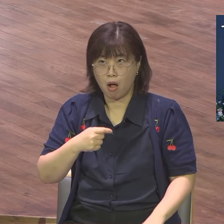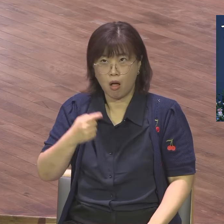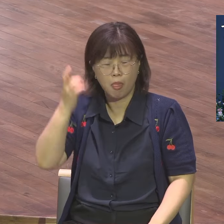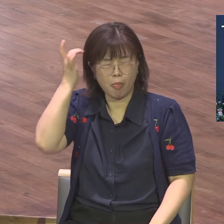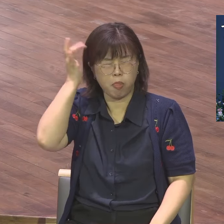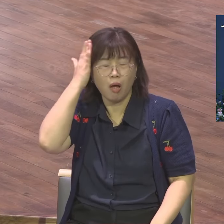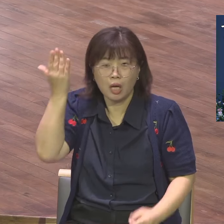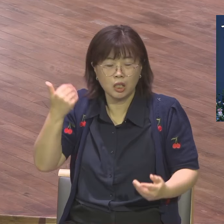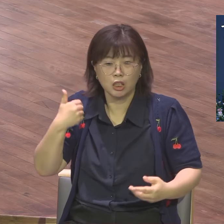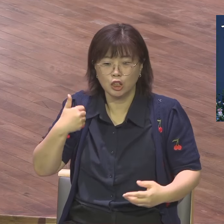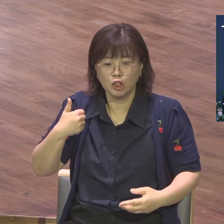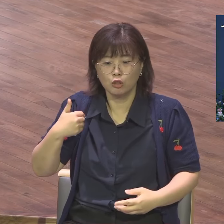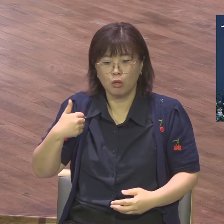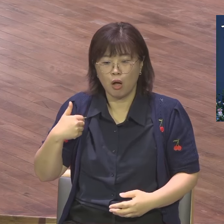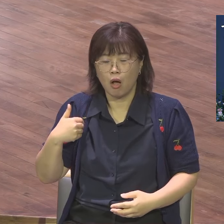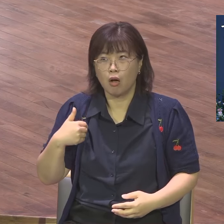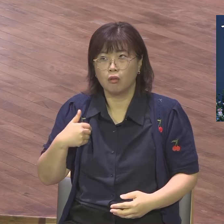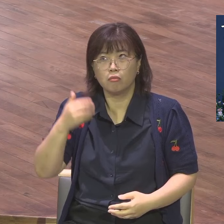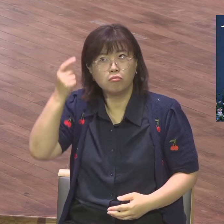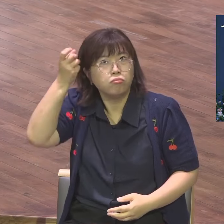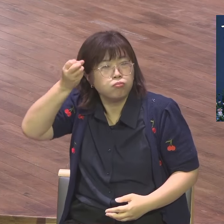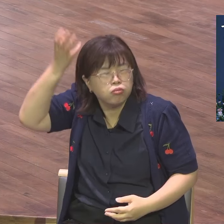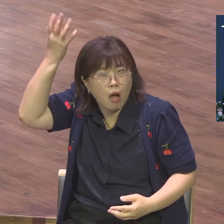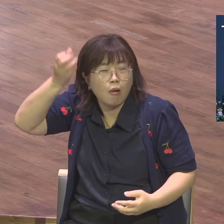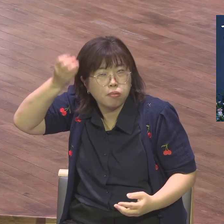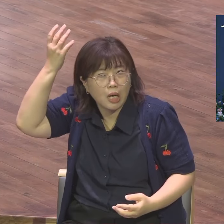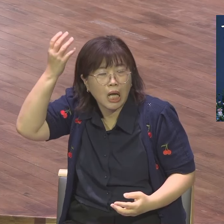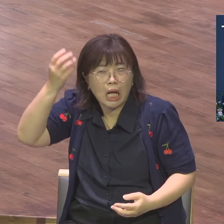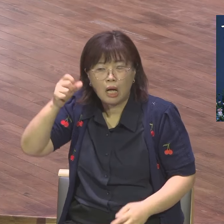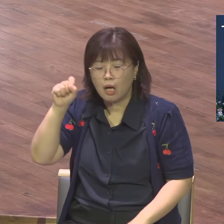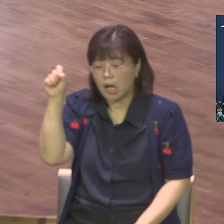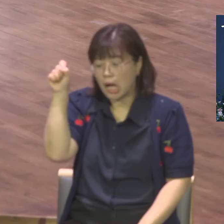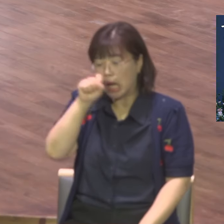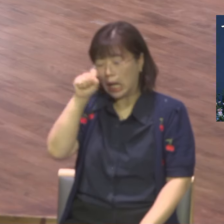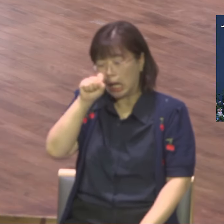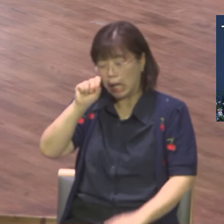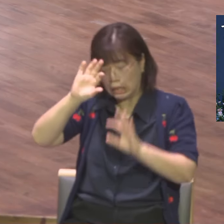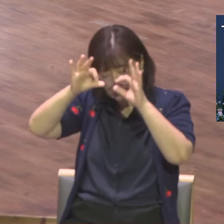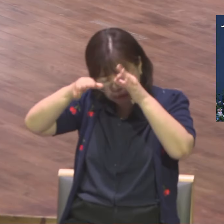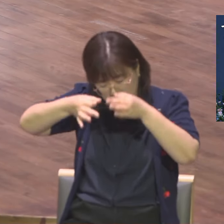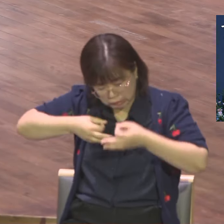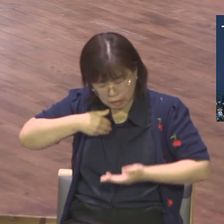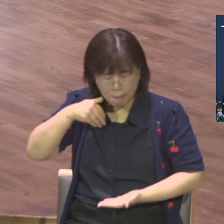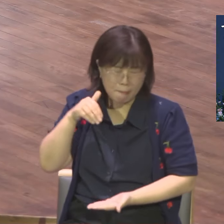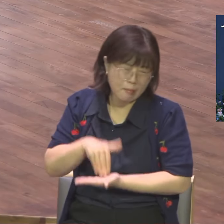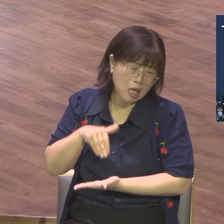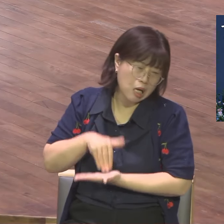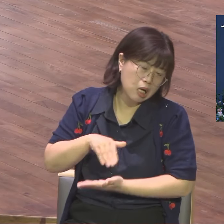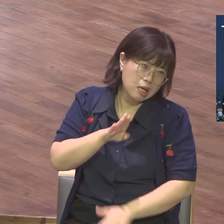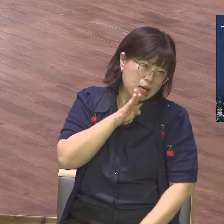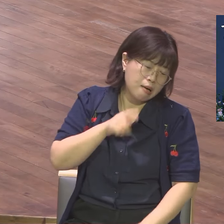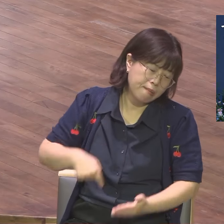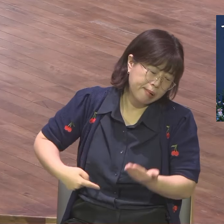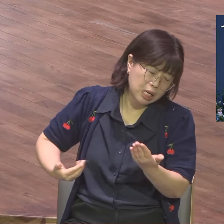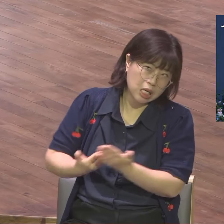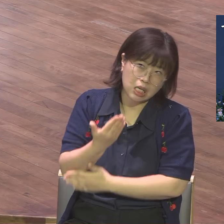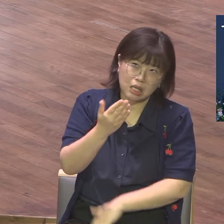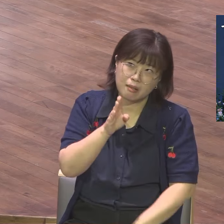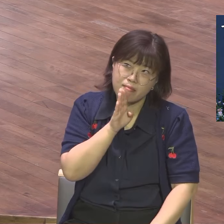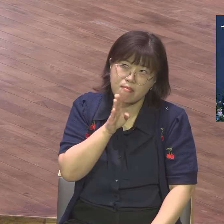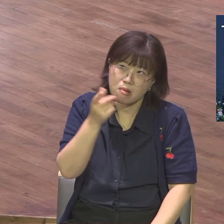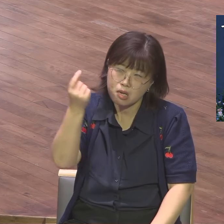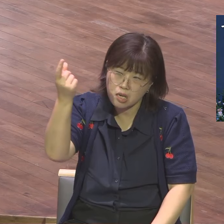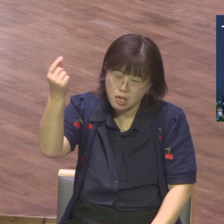이때부터 이 집사님이 깨달은 바가 많았어. 내 영적 상태가 이것밖에 안 되나.